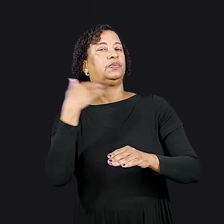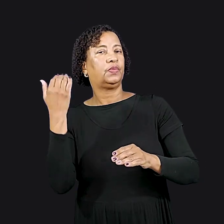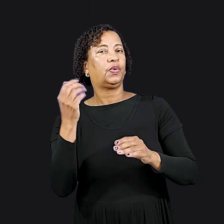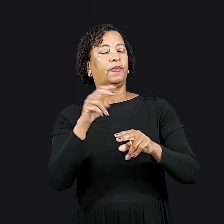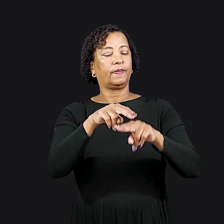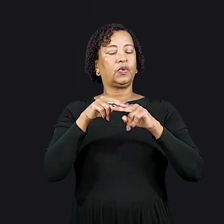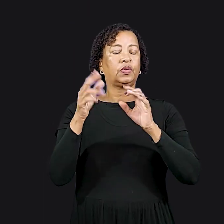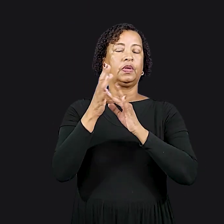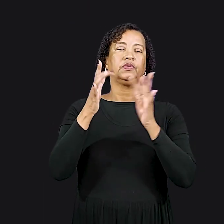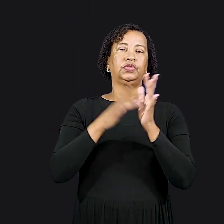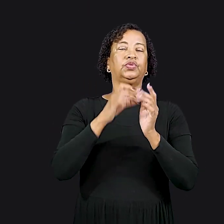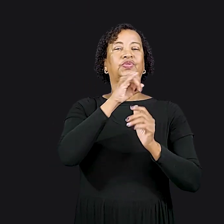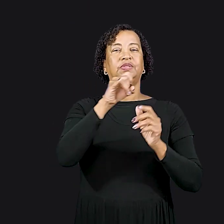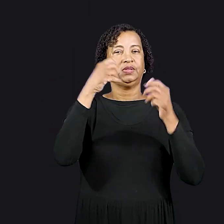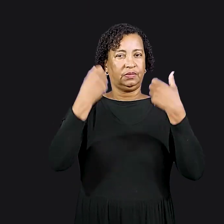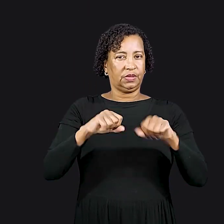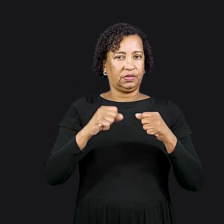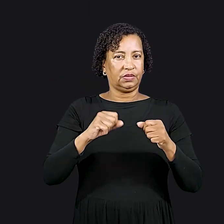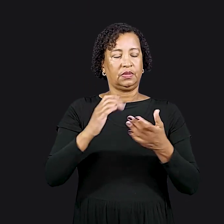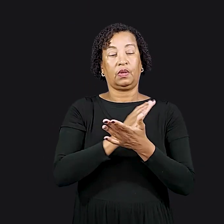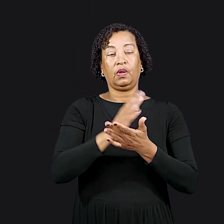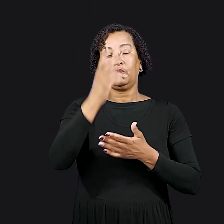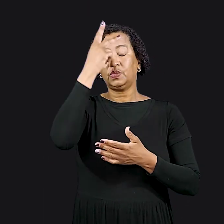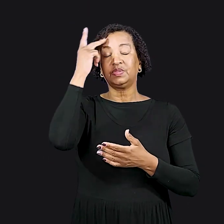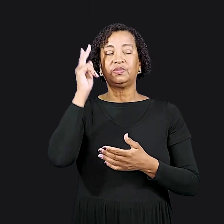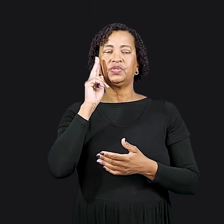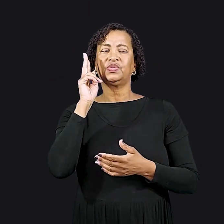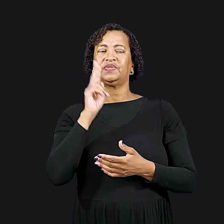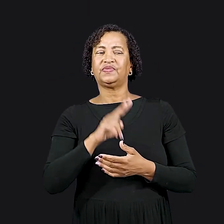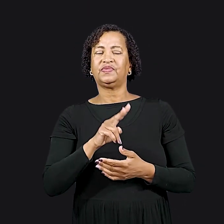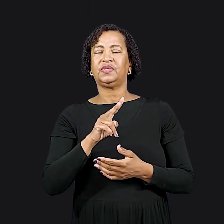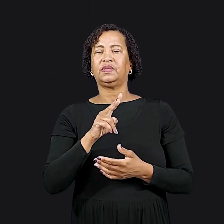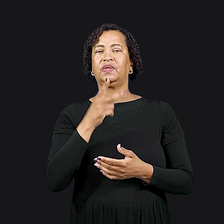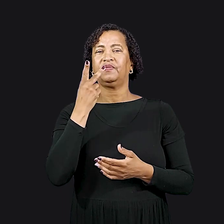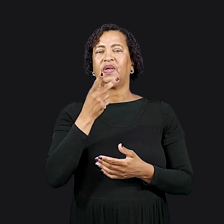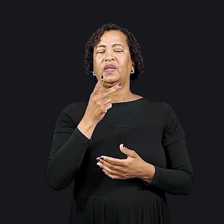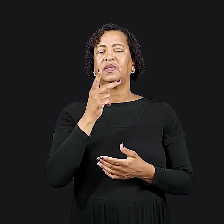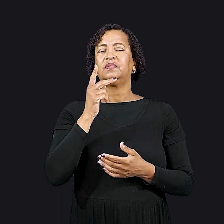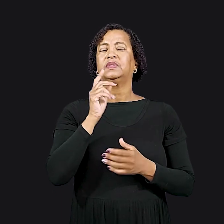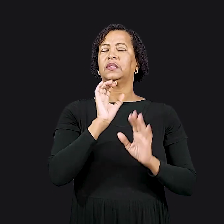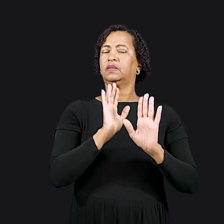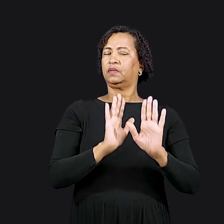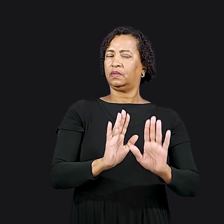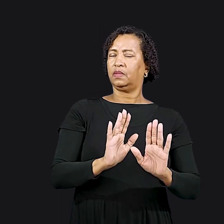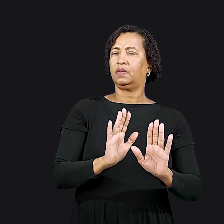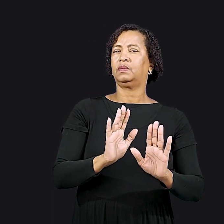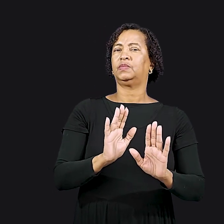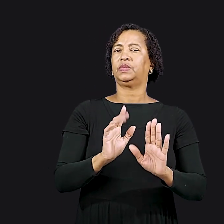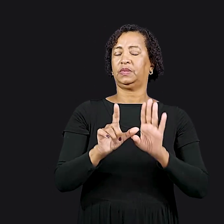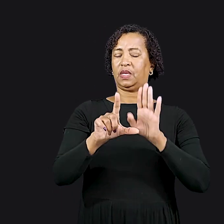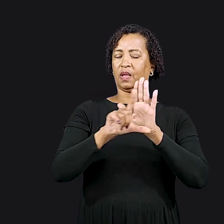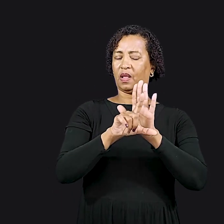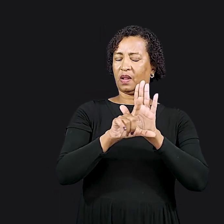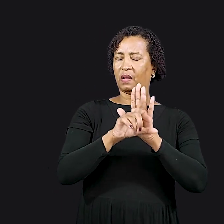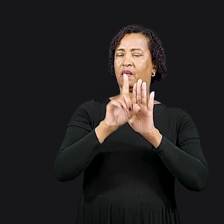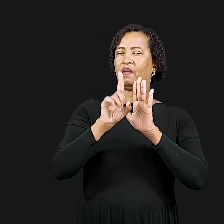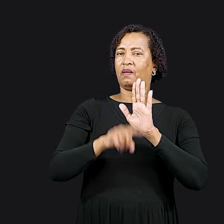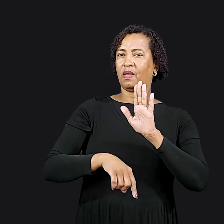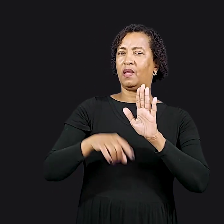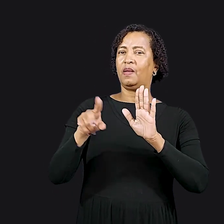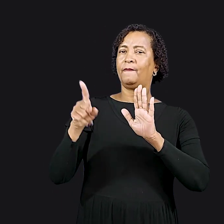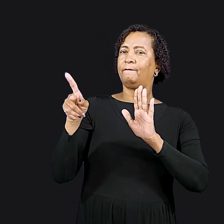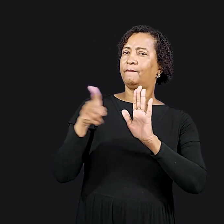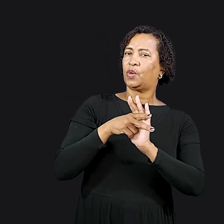fosse necessário. Algumas pessoas ouvem isso e dizem: espera aí, todo mundo sabe que a autopreservação é uma lei básica